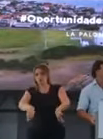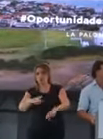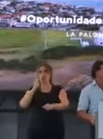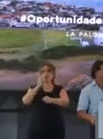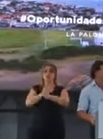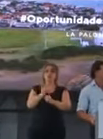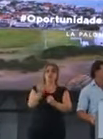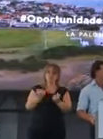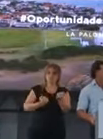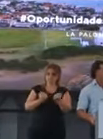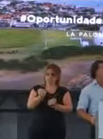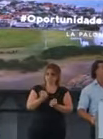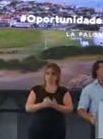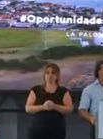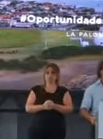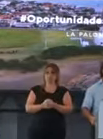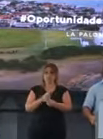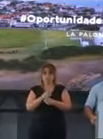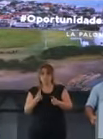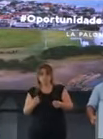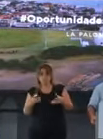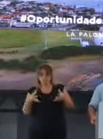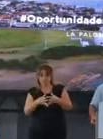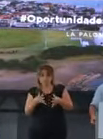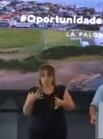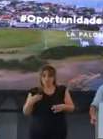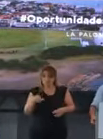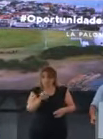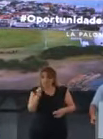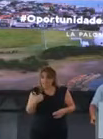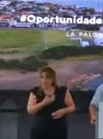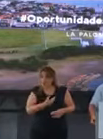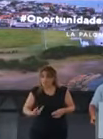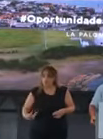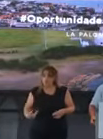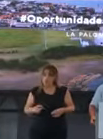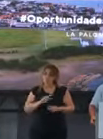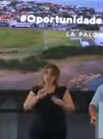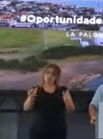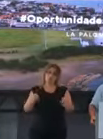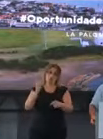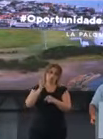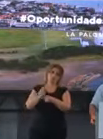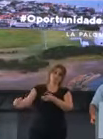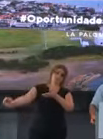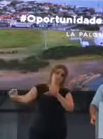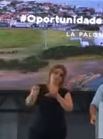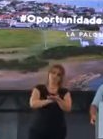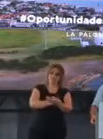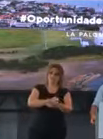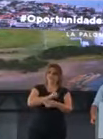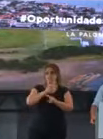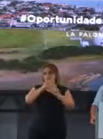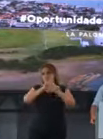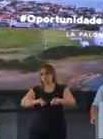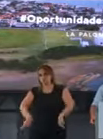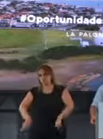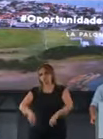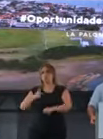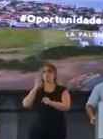financiera. Si al partido le toca hacer gobierno, no va a existir la obligación financiera.